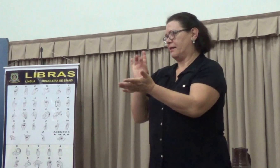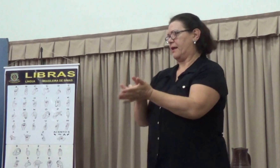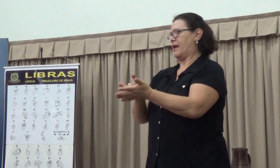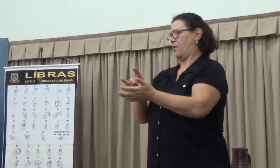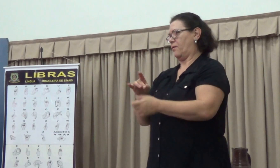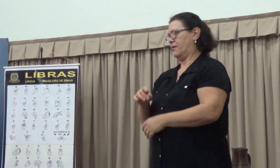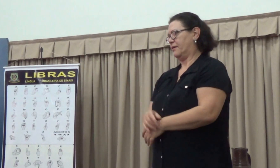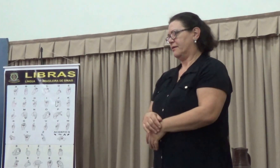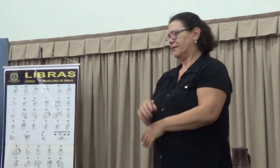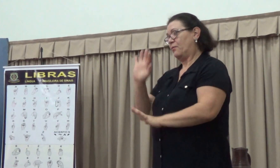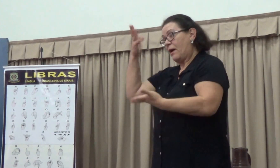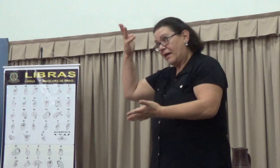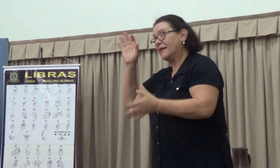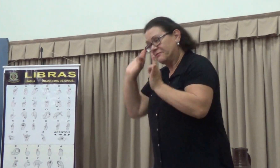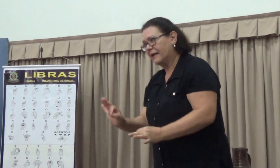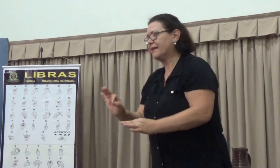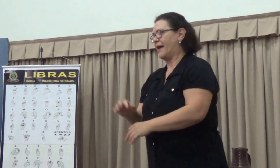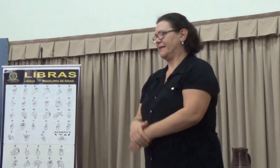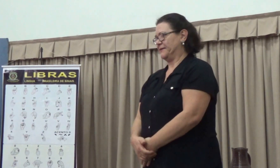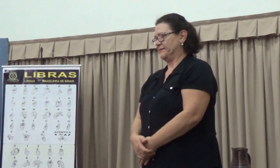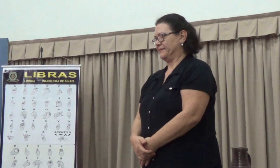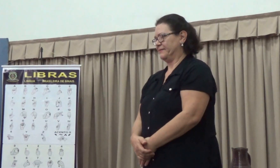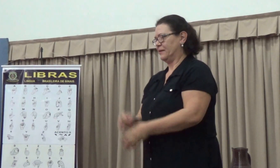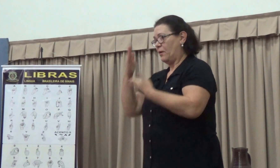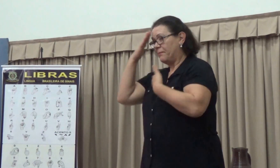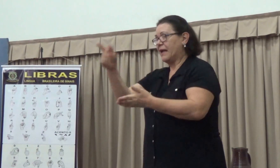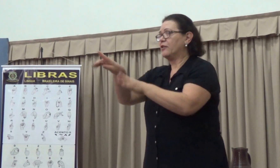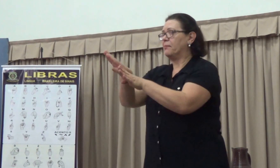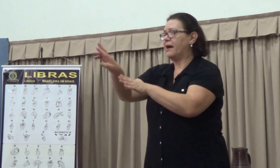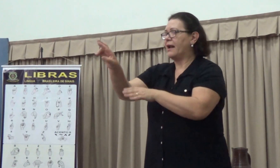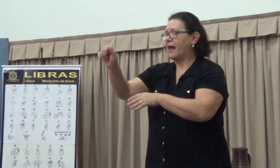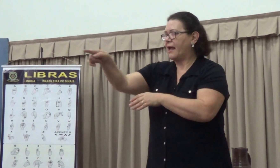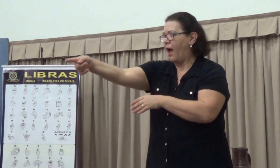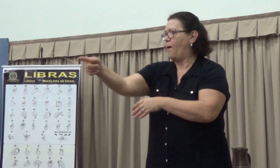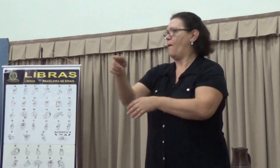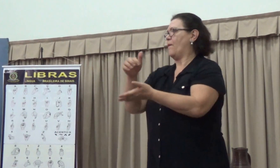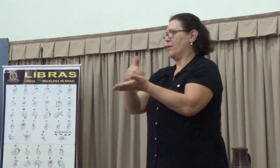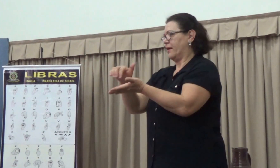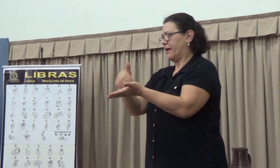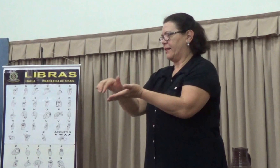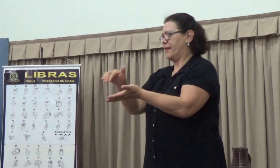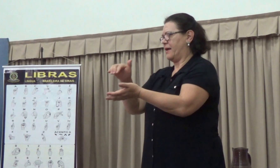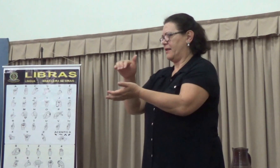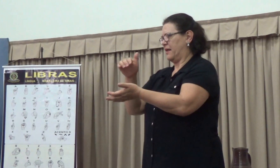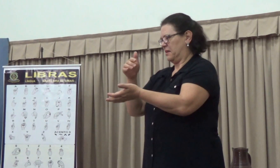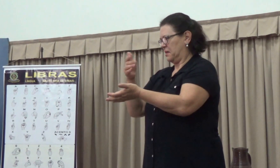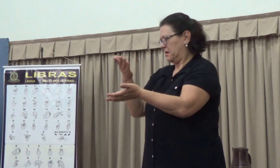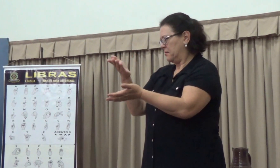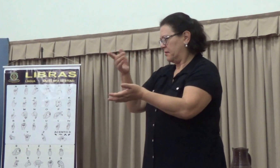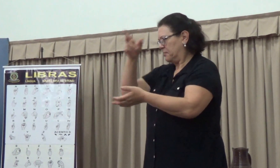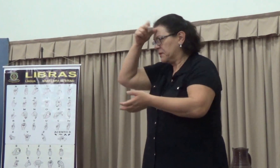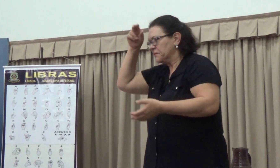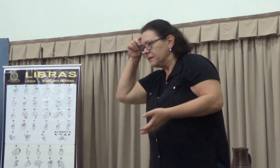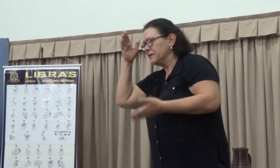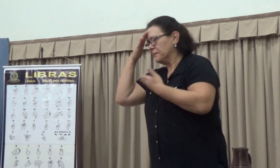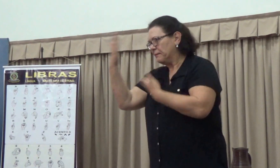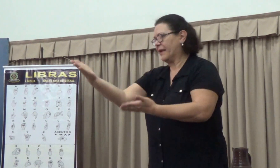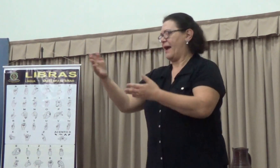arregaçar as mangas e sempre continuar trabalhando certo obrigado também a Raquel da prefeitura